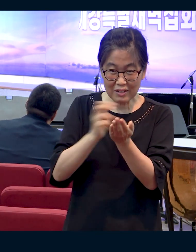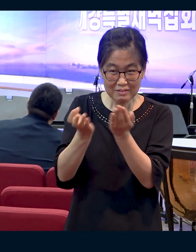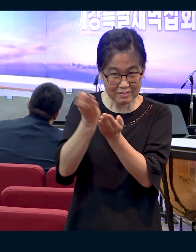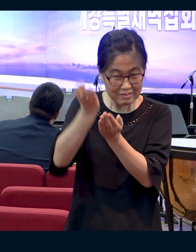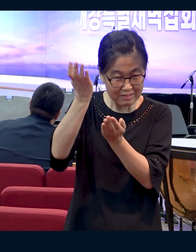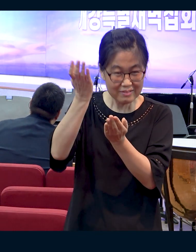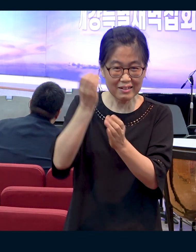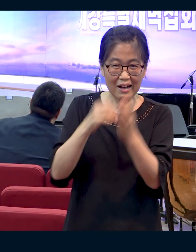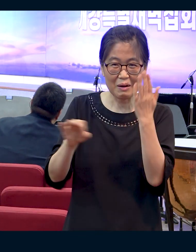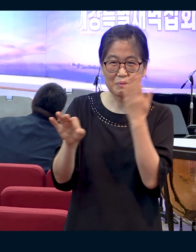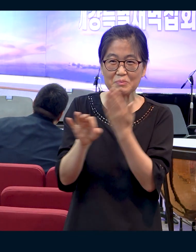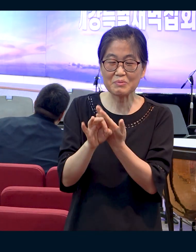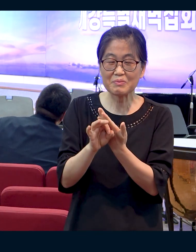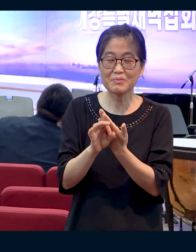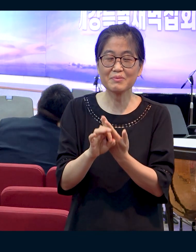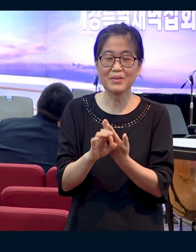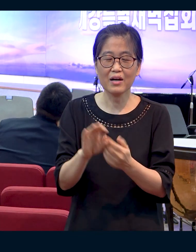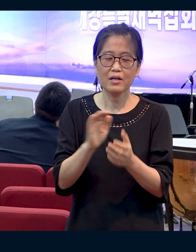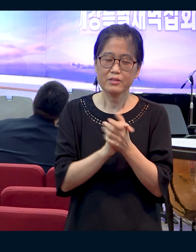끝나나?